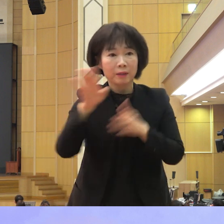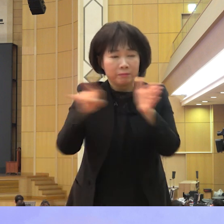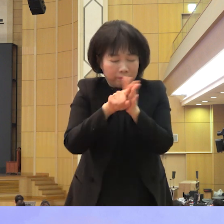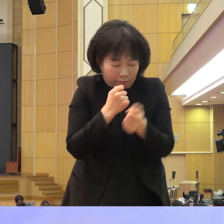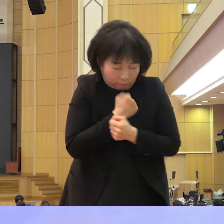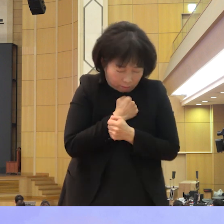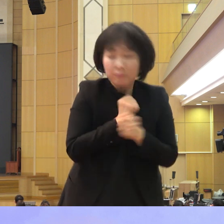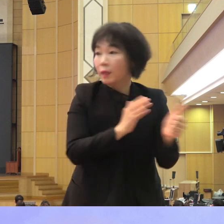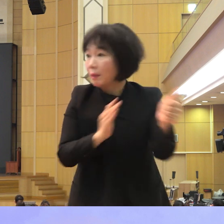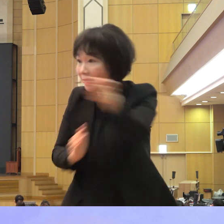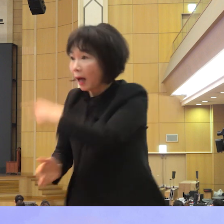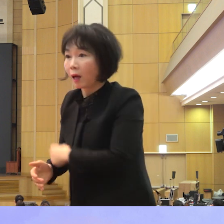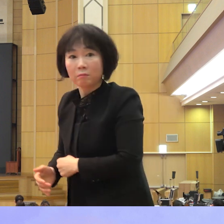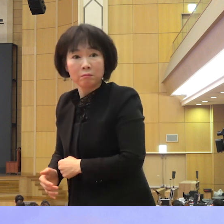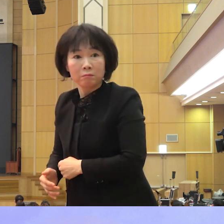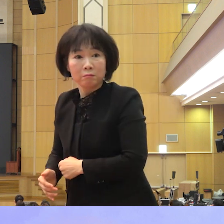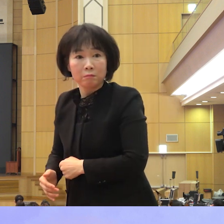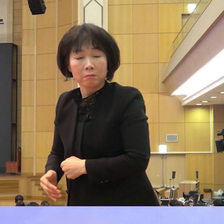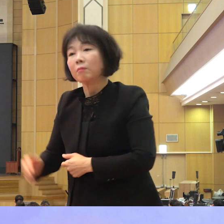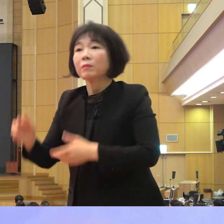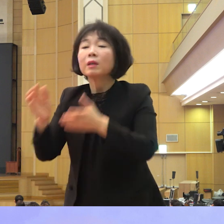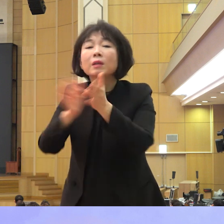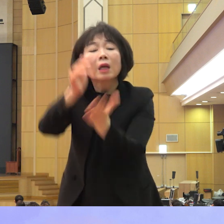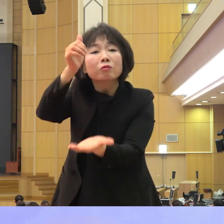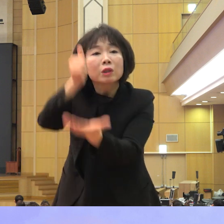뭐라고 했는지 아세요? 예수님이 이렇게 말합니다.